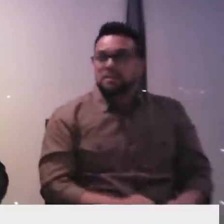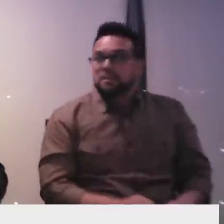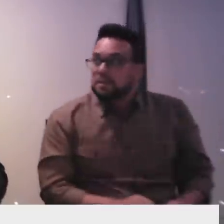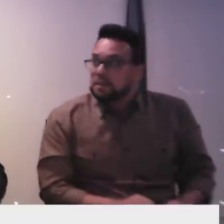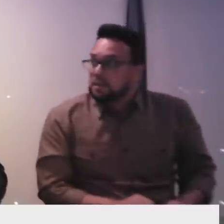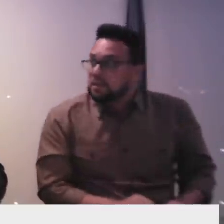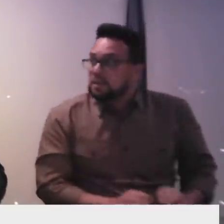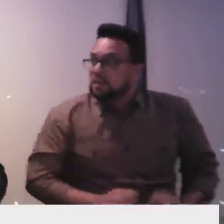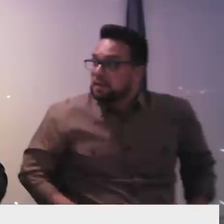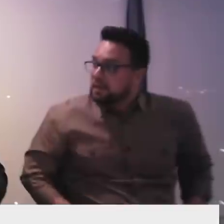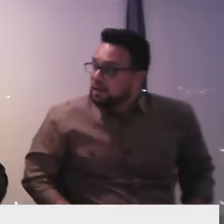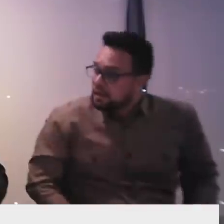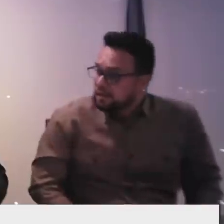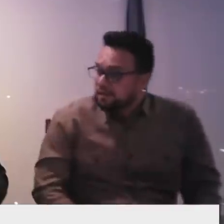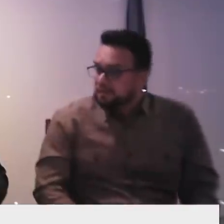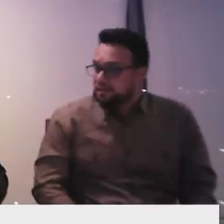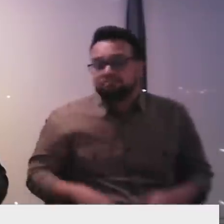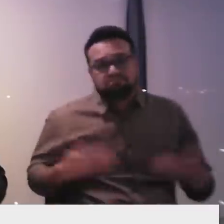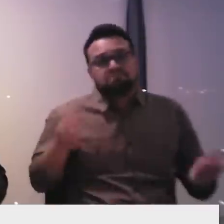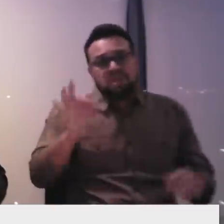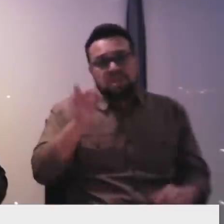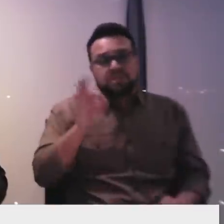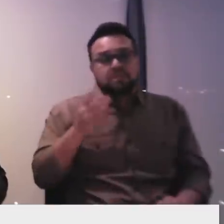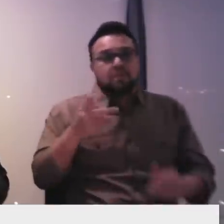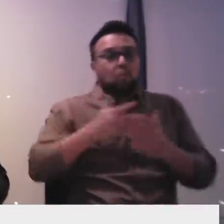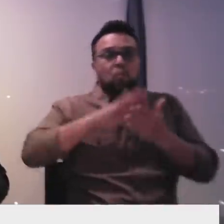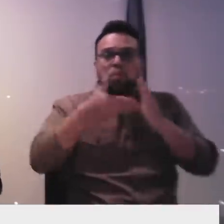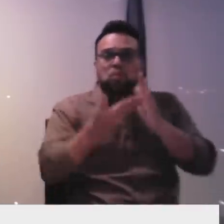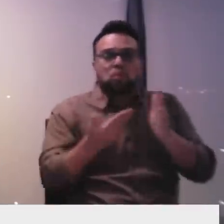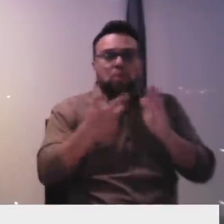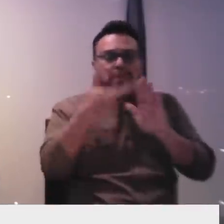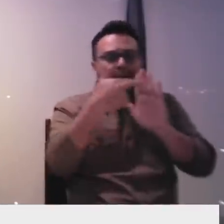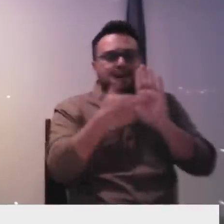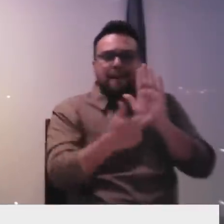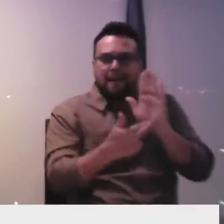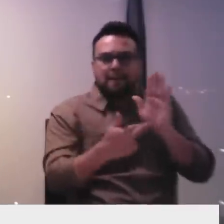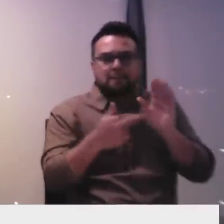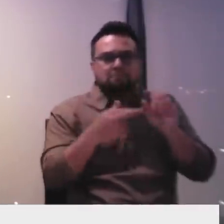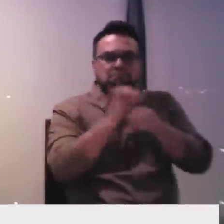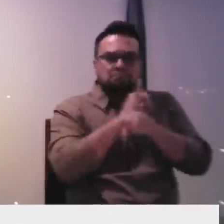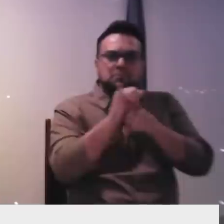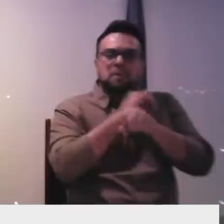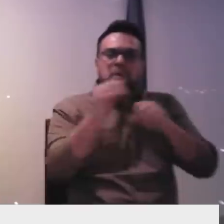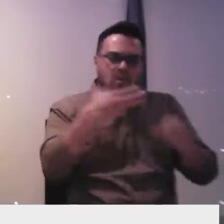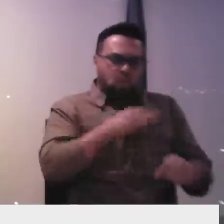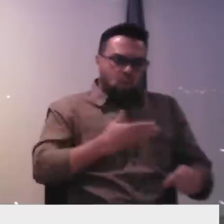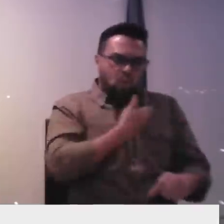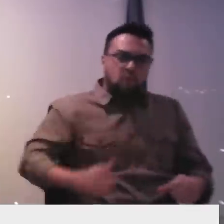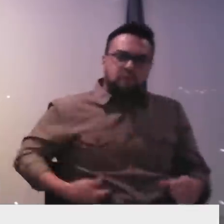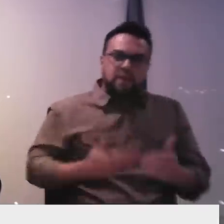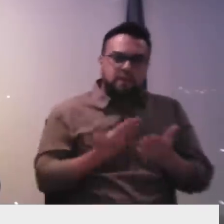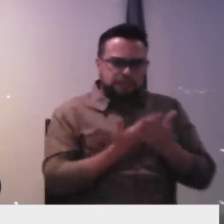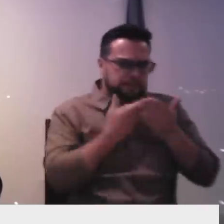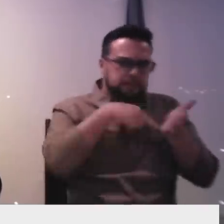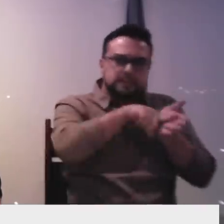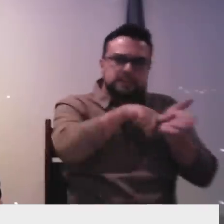Uma coisa mais... É isso. Todas as medidas que podem ser estudadas pelo governo estão sendo estudadas. O governo já estudou o colchão tributário, o fundo de